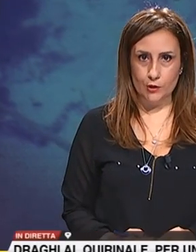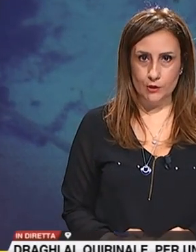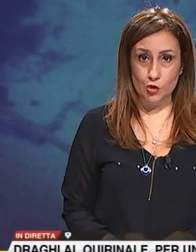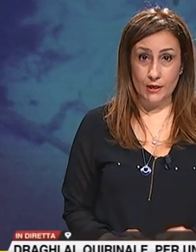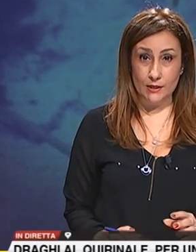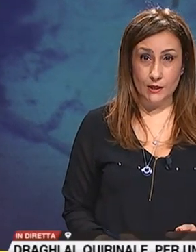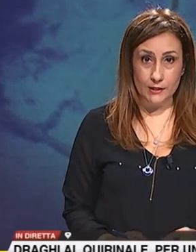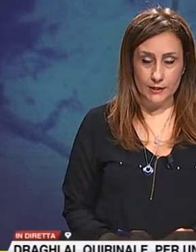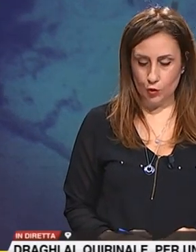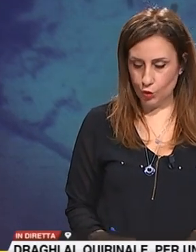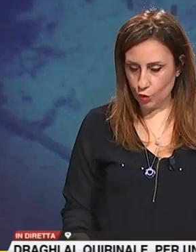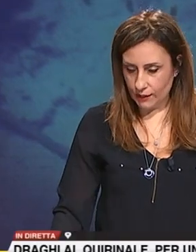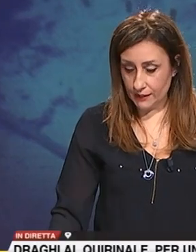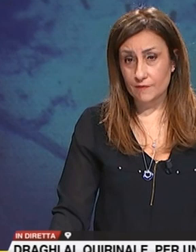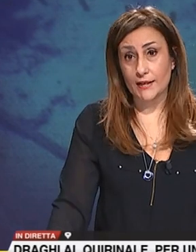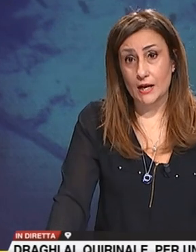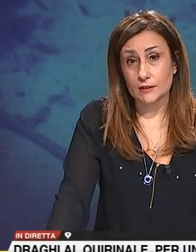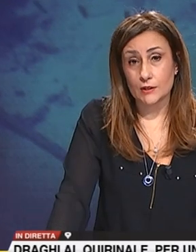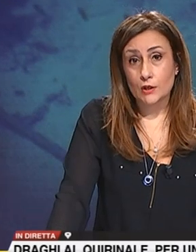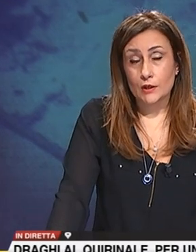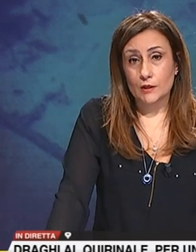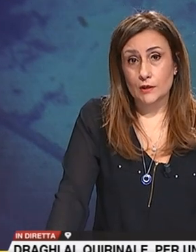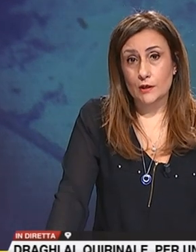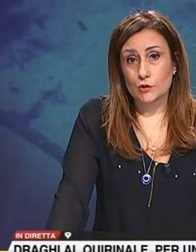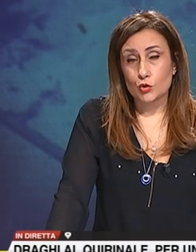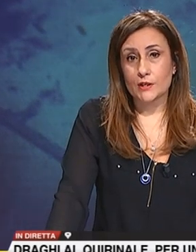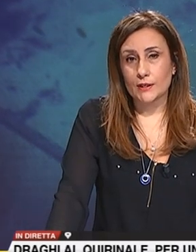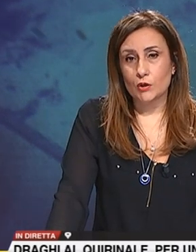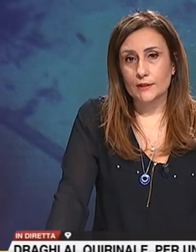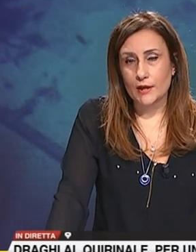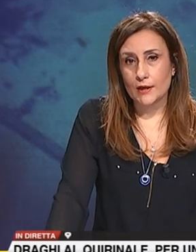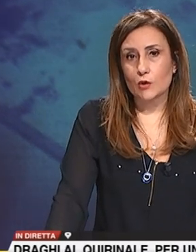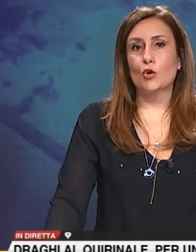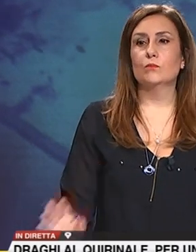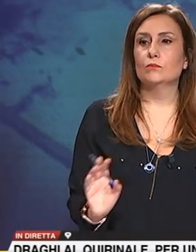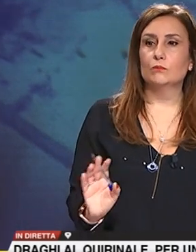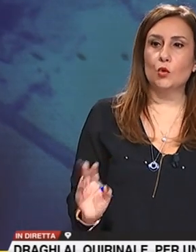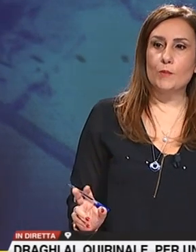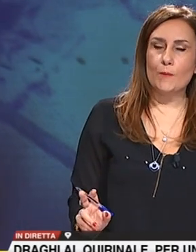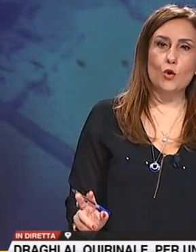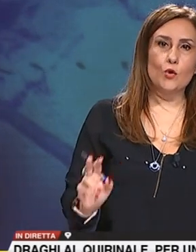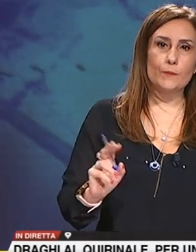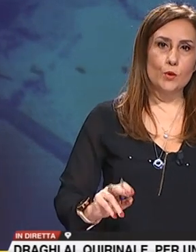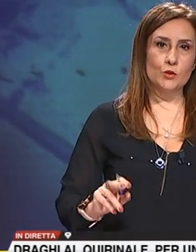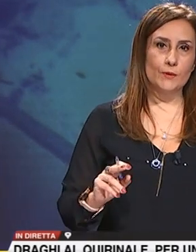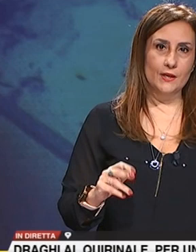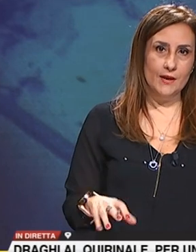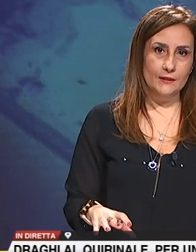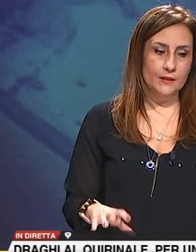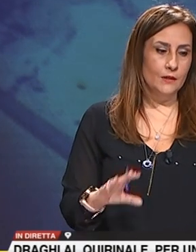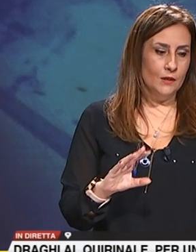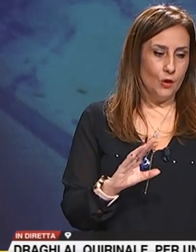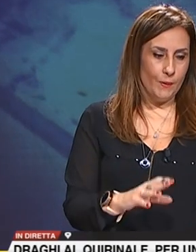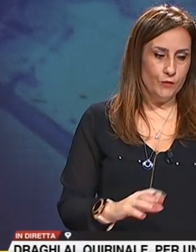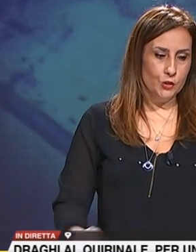abbiamo già in linea con noi Achille Variati, sottosegretario all'interno. Non lo abbiamo ancora, per cui possiamo andare